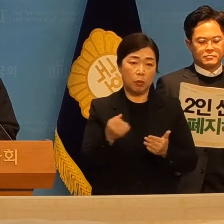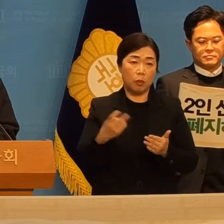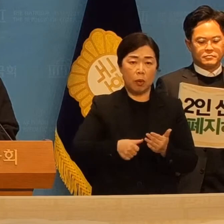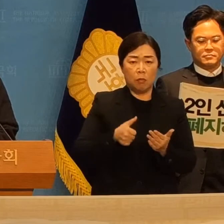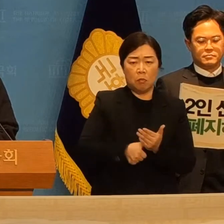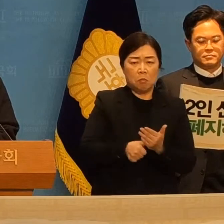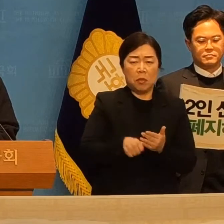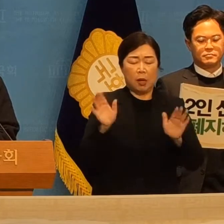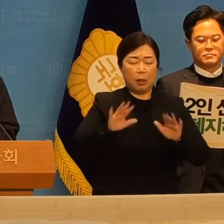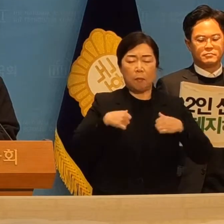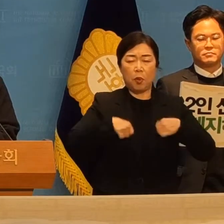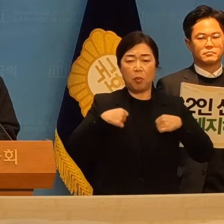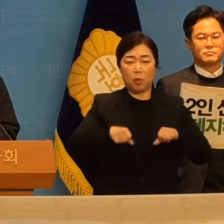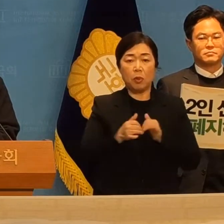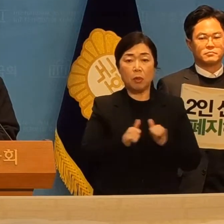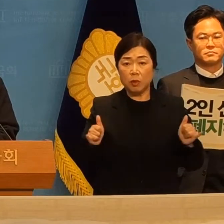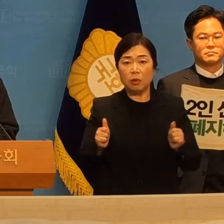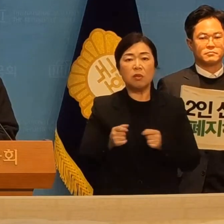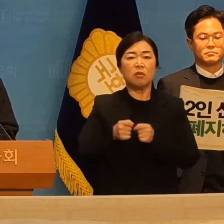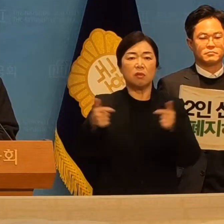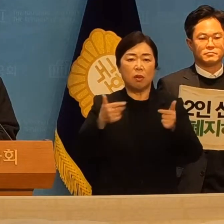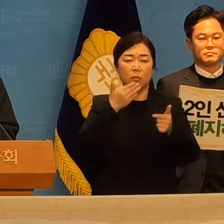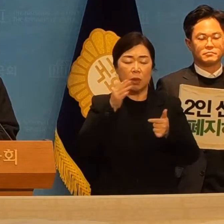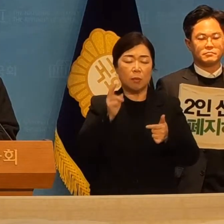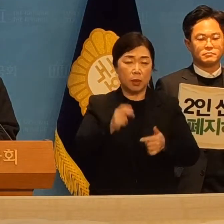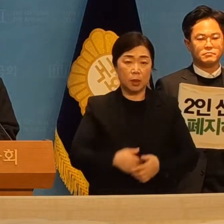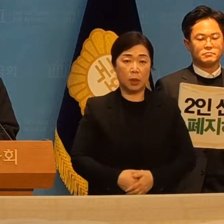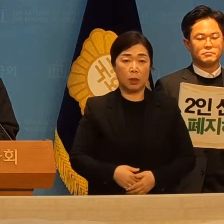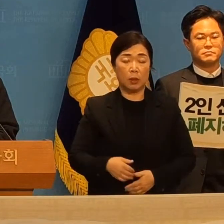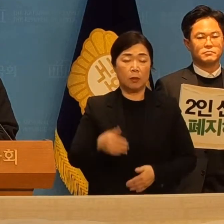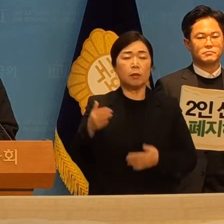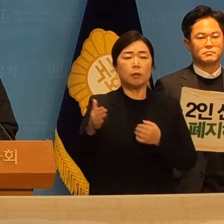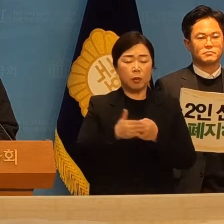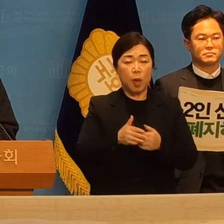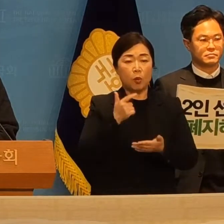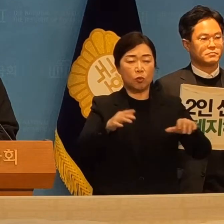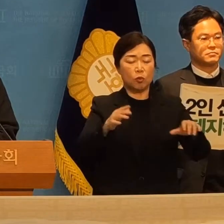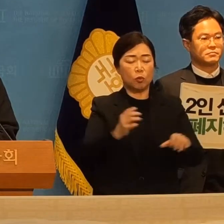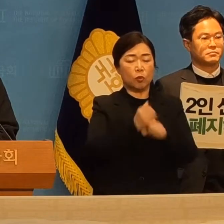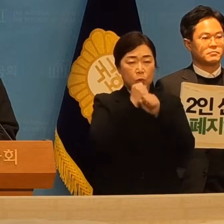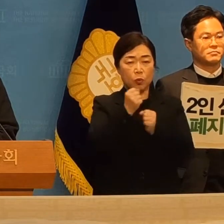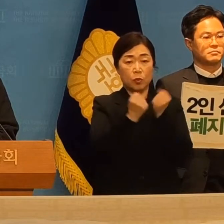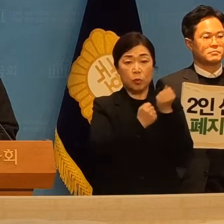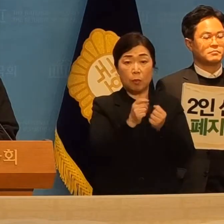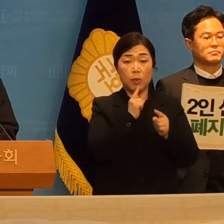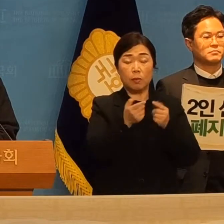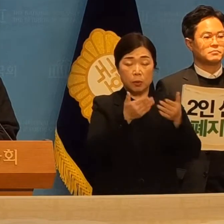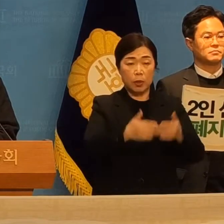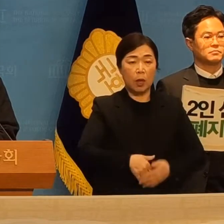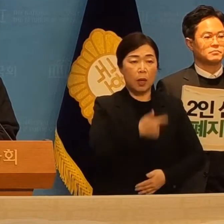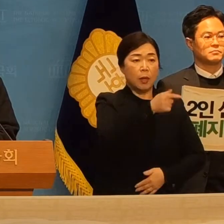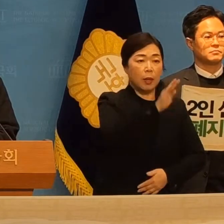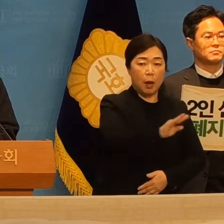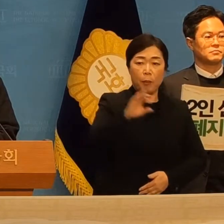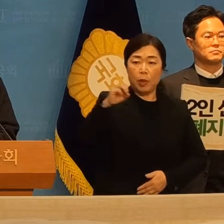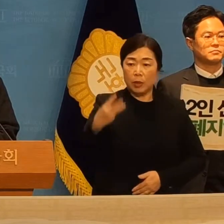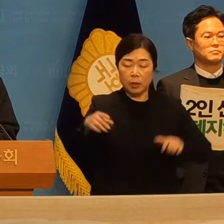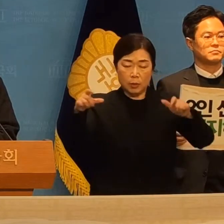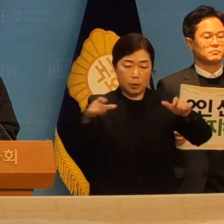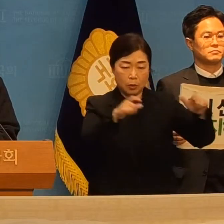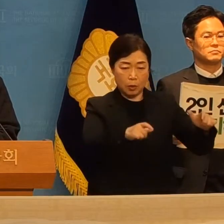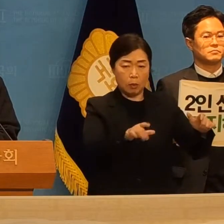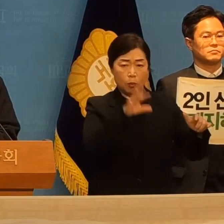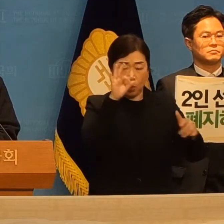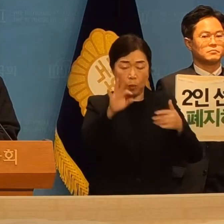나올 것입니다. 다시 노원구 조정안에 대한 결론 말씀드리겠습니다. 노원 지역 모두에서 이란이 가장